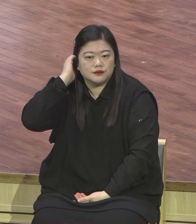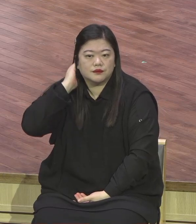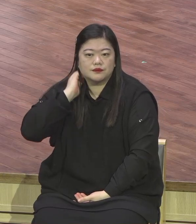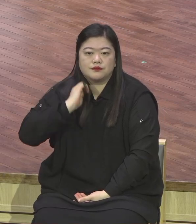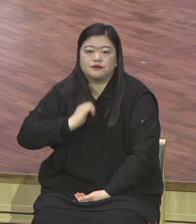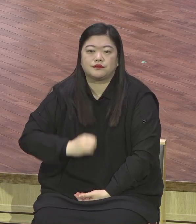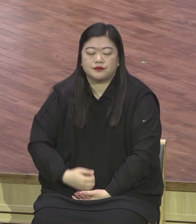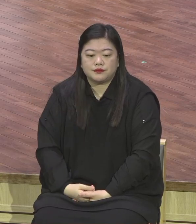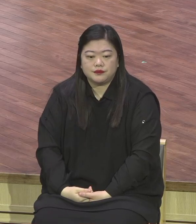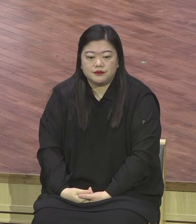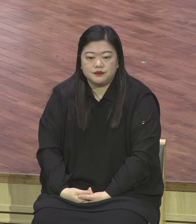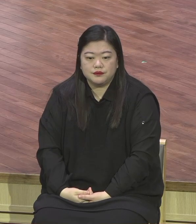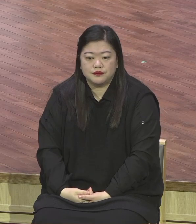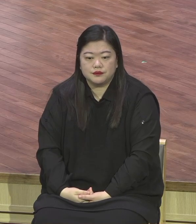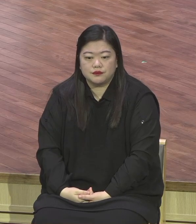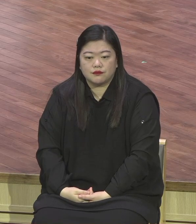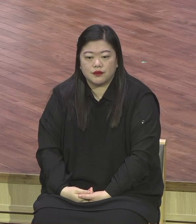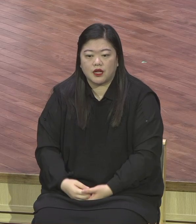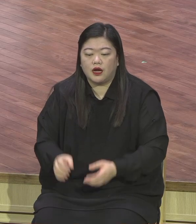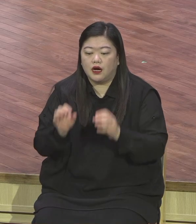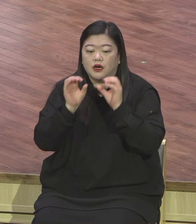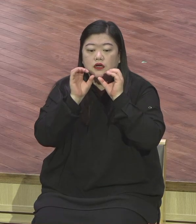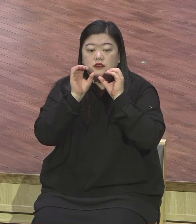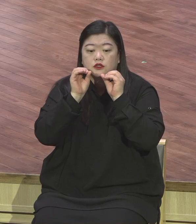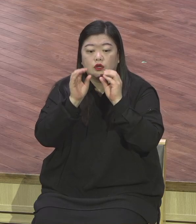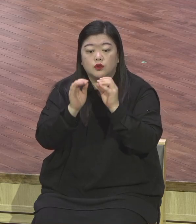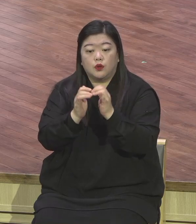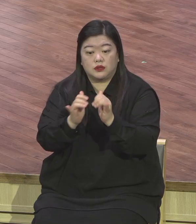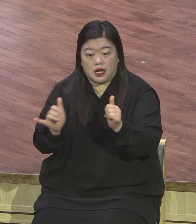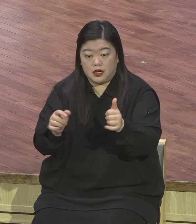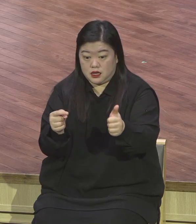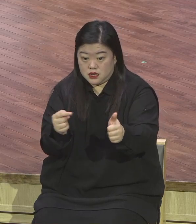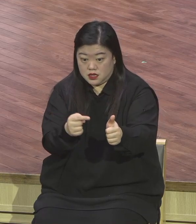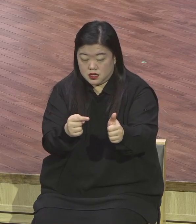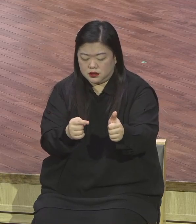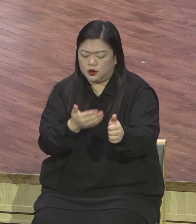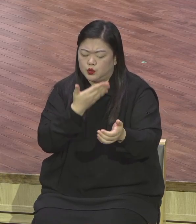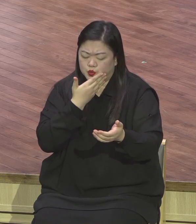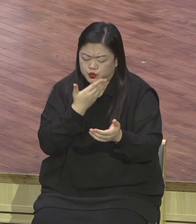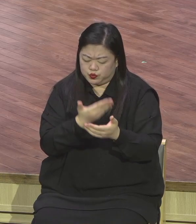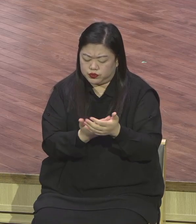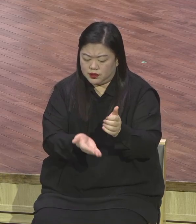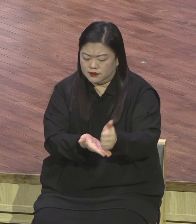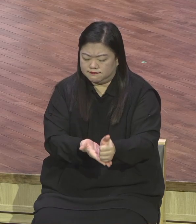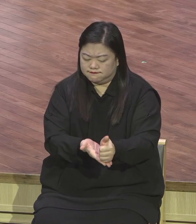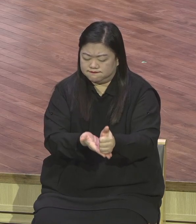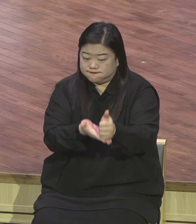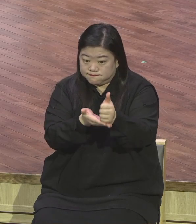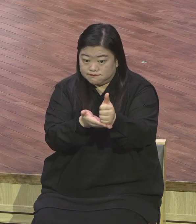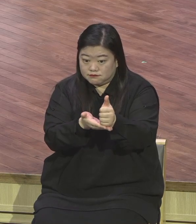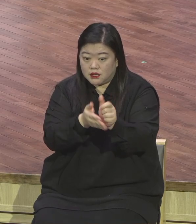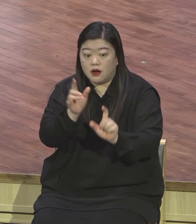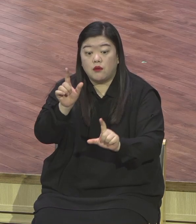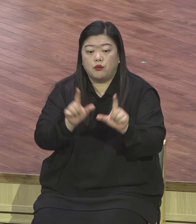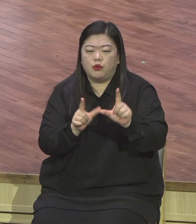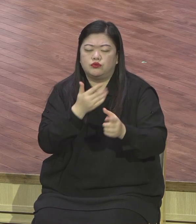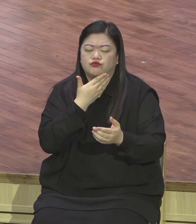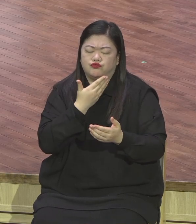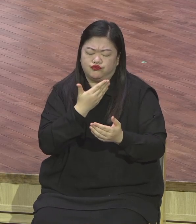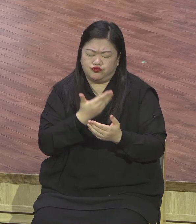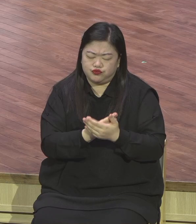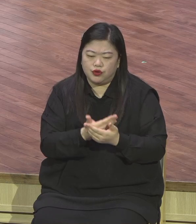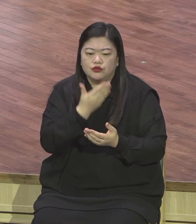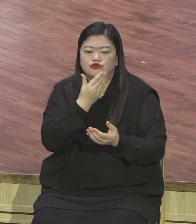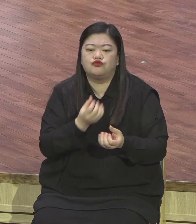전도자의 가치와 전도자로서의 이 삶을 사는 것이 얼마나 큰 축복인지를